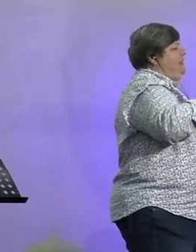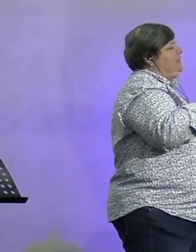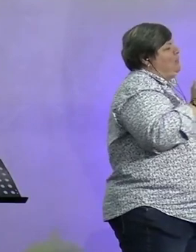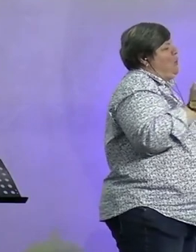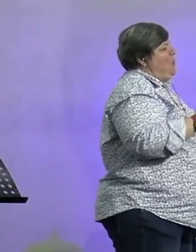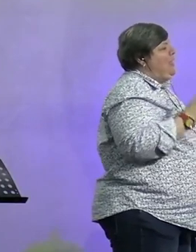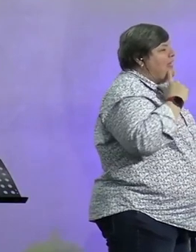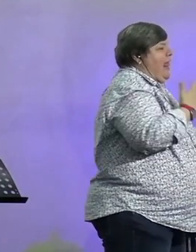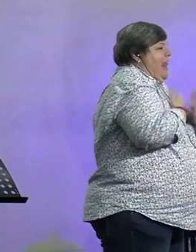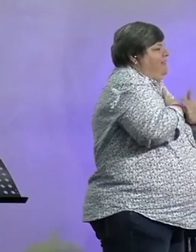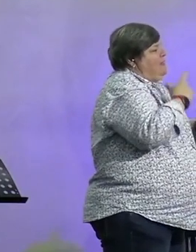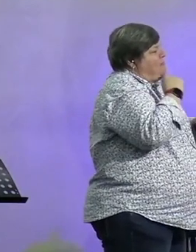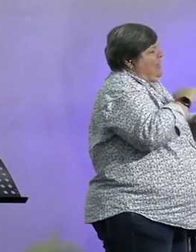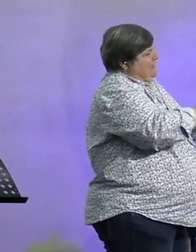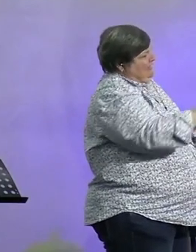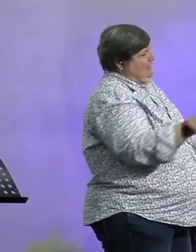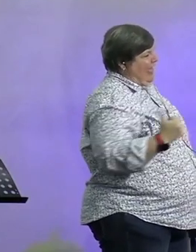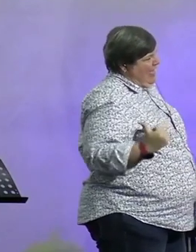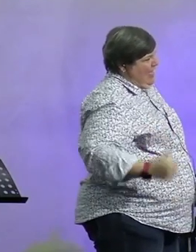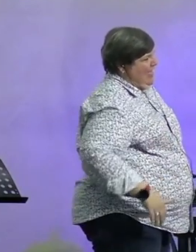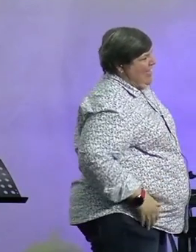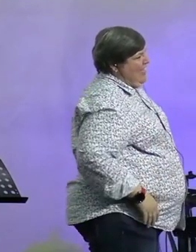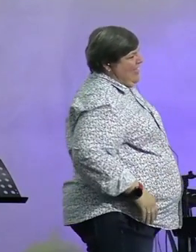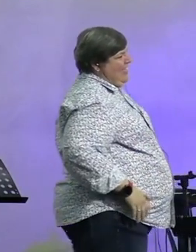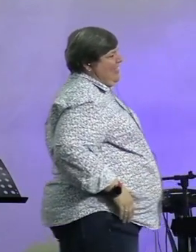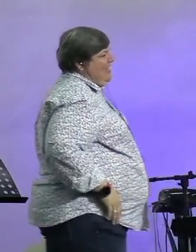Ek hou van julle. Julle is nice mense, hoor.